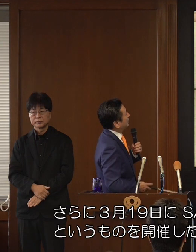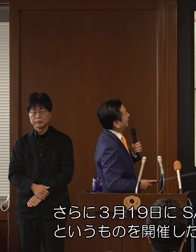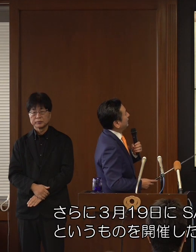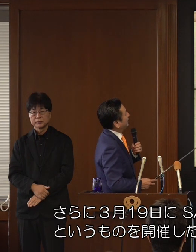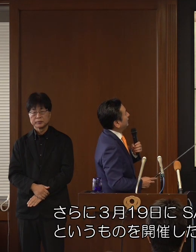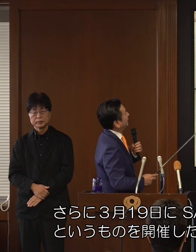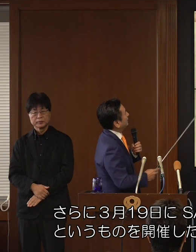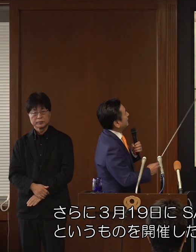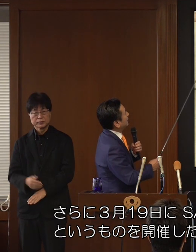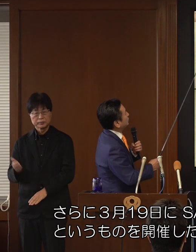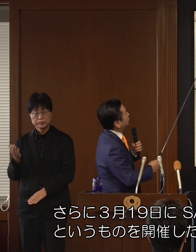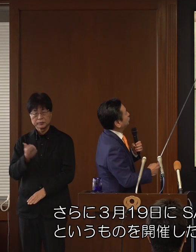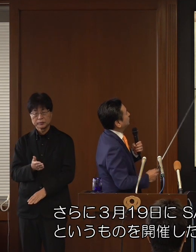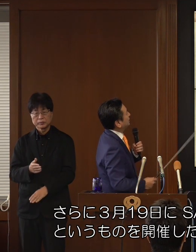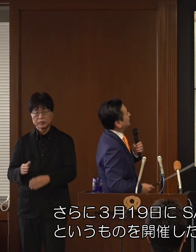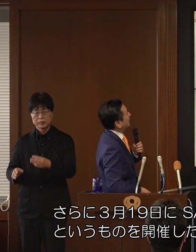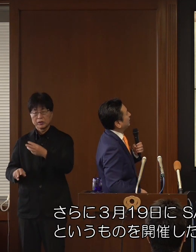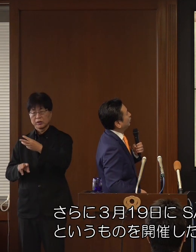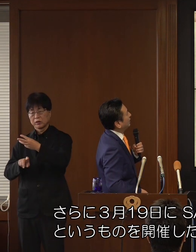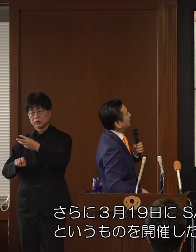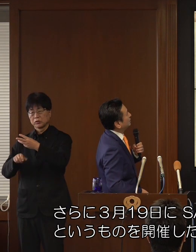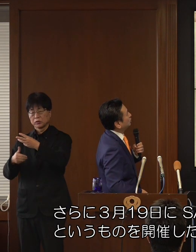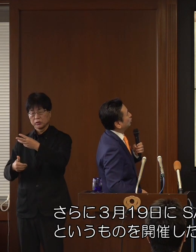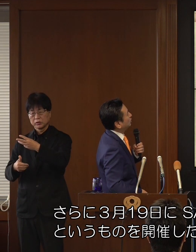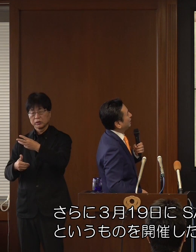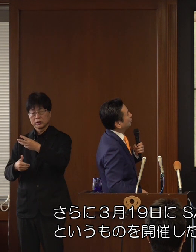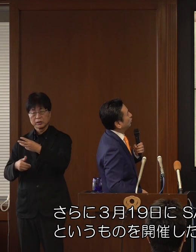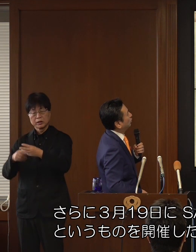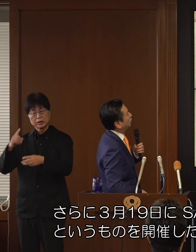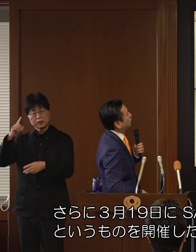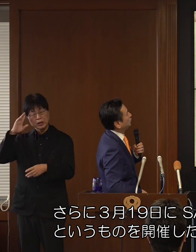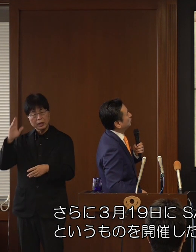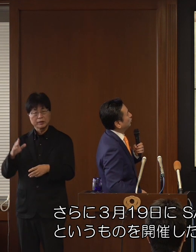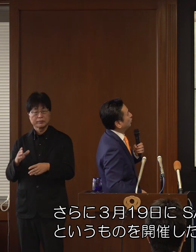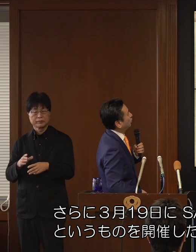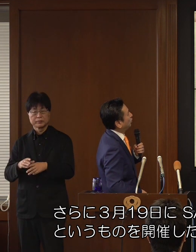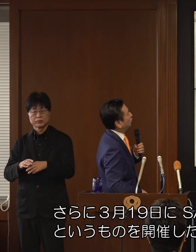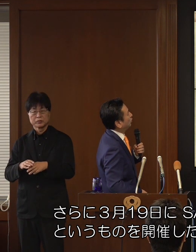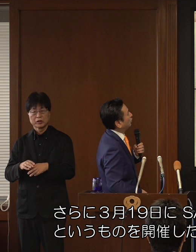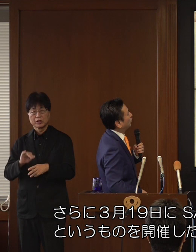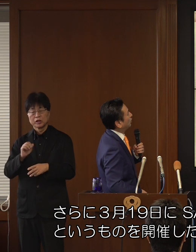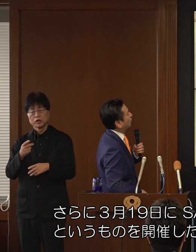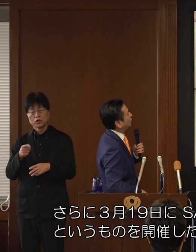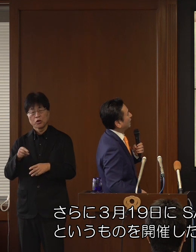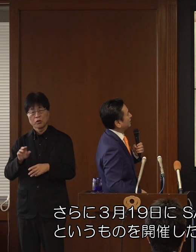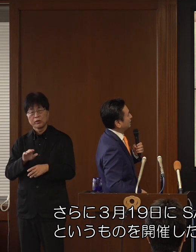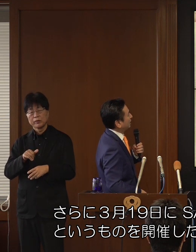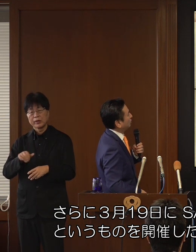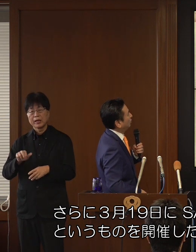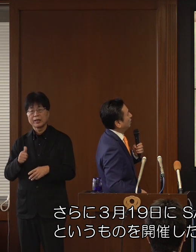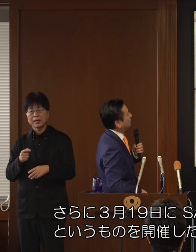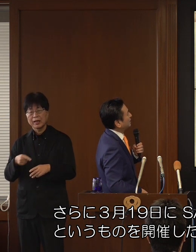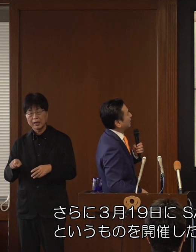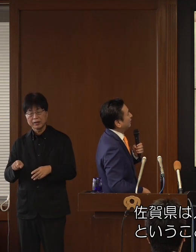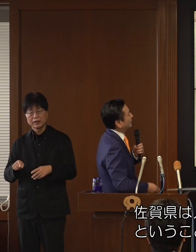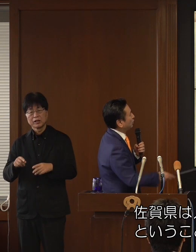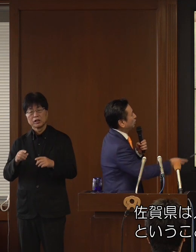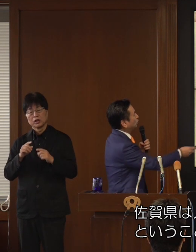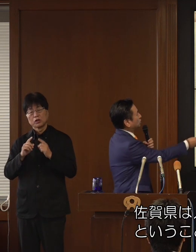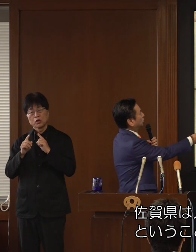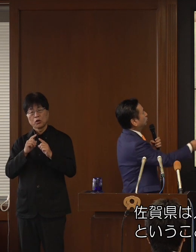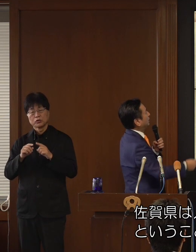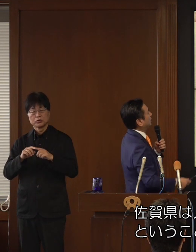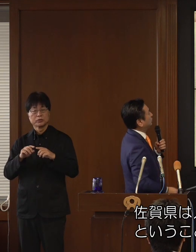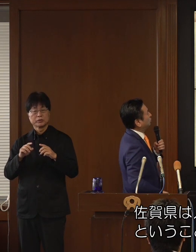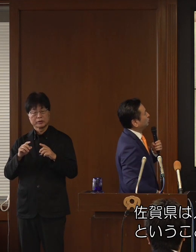はい、さらに3月19日に佐賀イノベーターズトークライブというものを開催したい。まあ、佐賀県は人